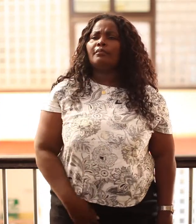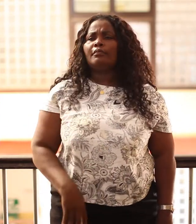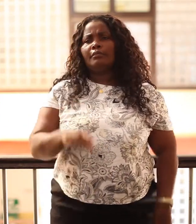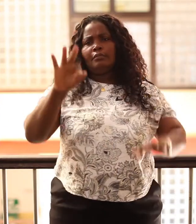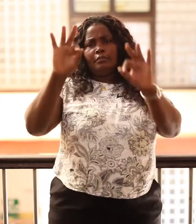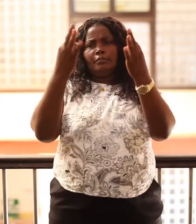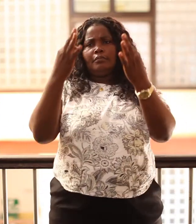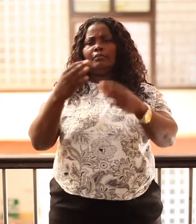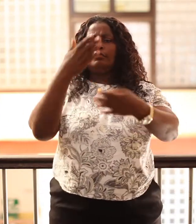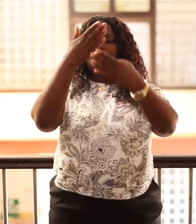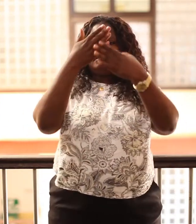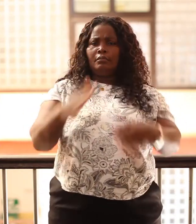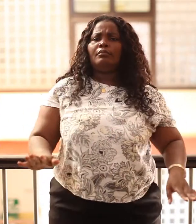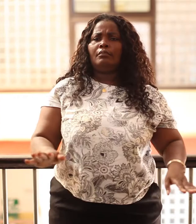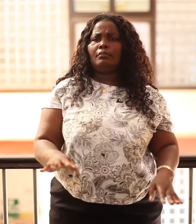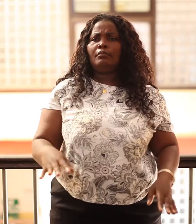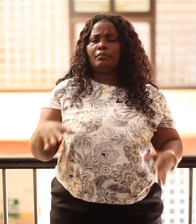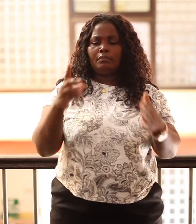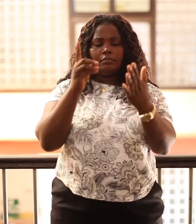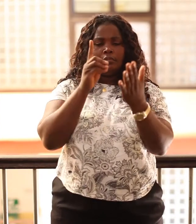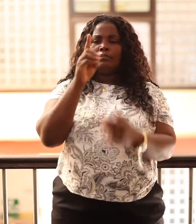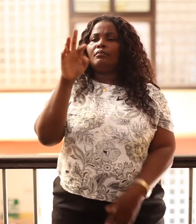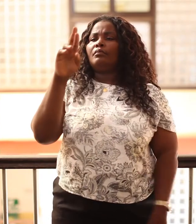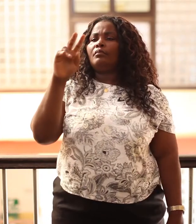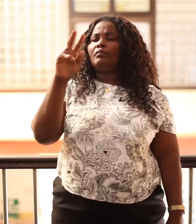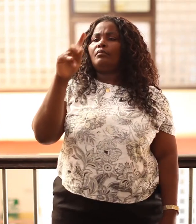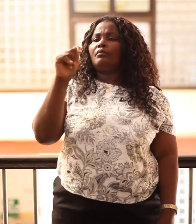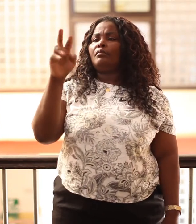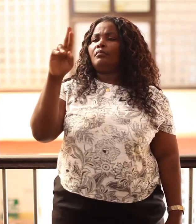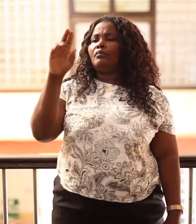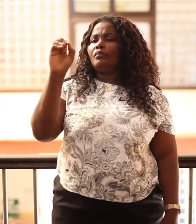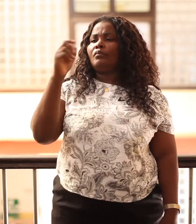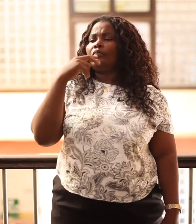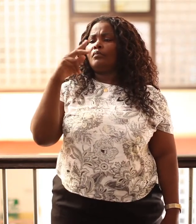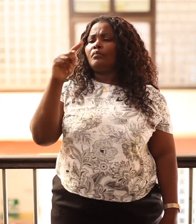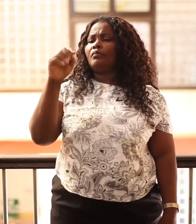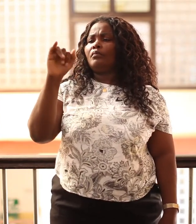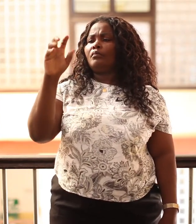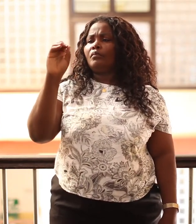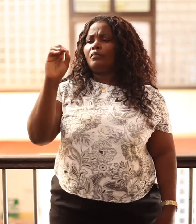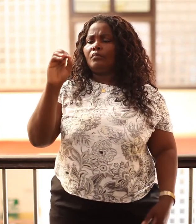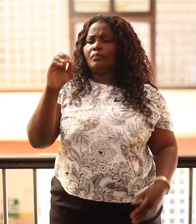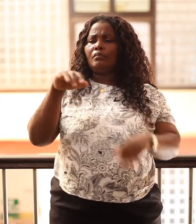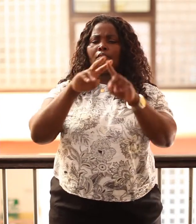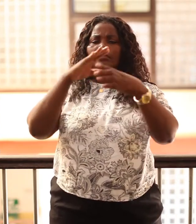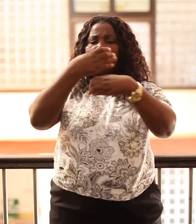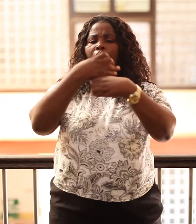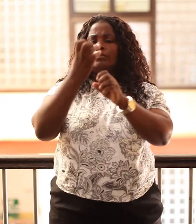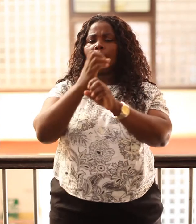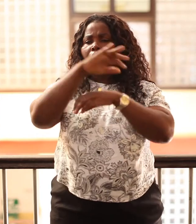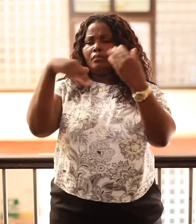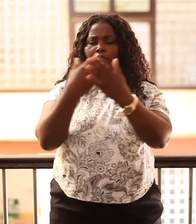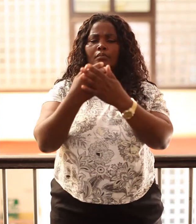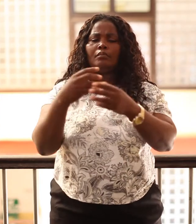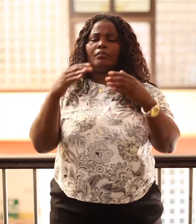6. Rompe los estereotipos sobre las distintas culturas. Bebé antirracista ama como